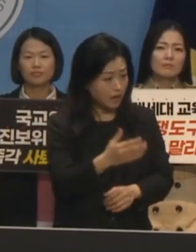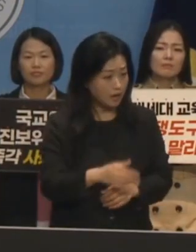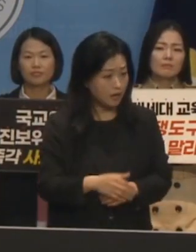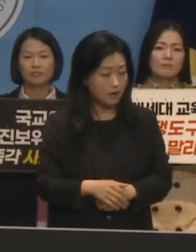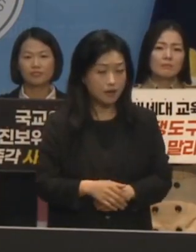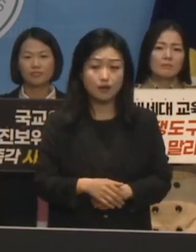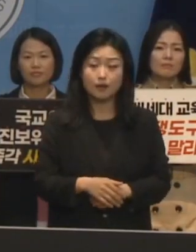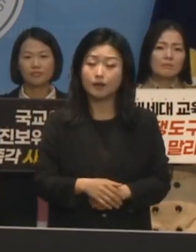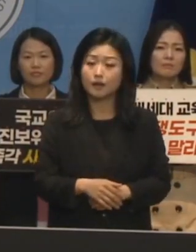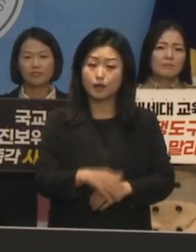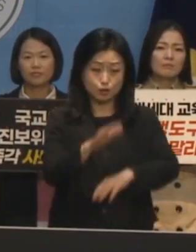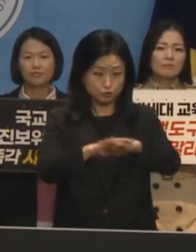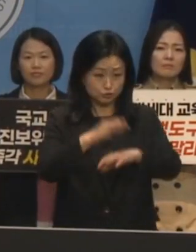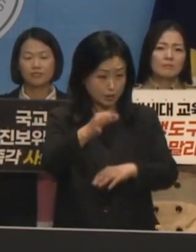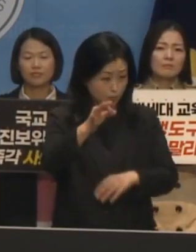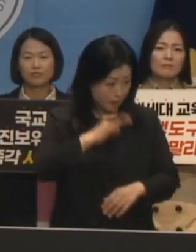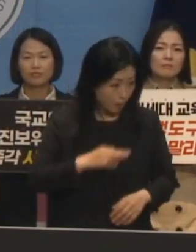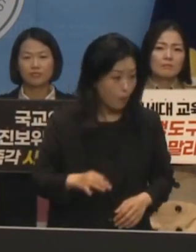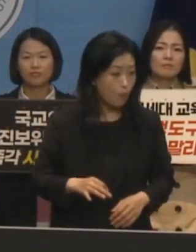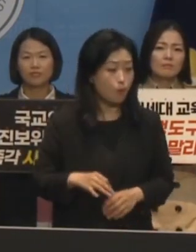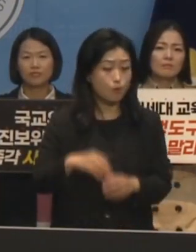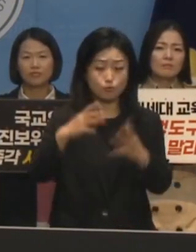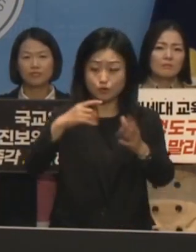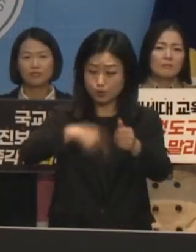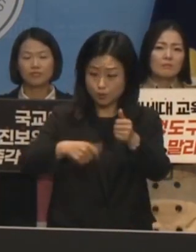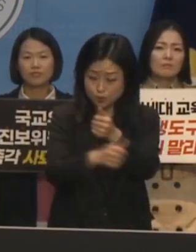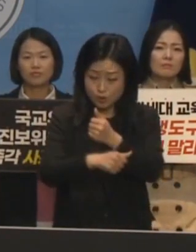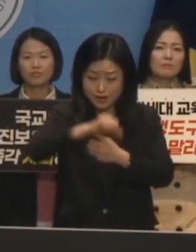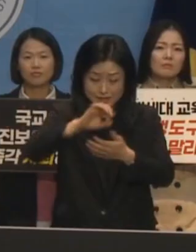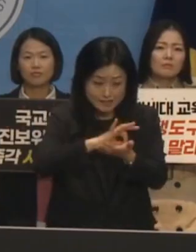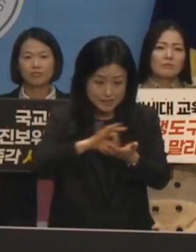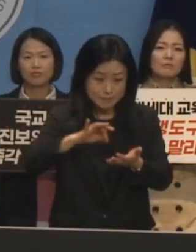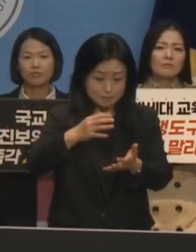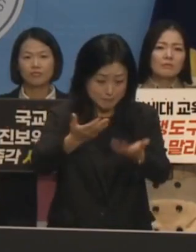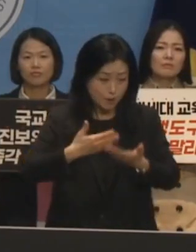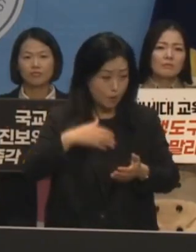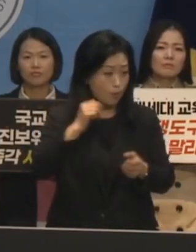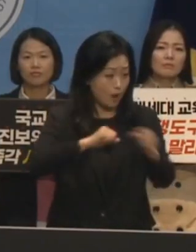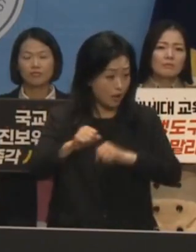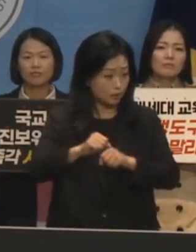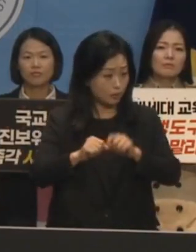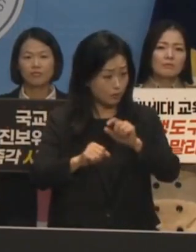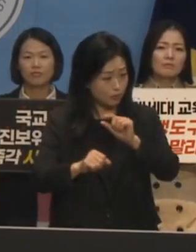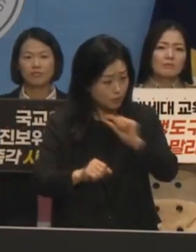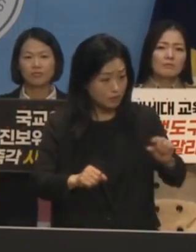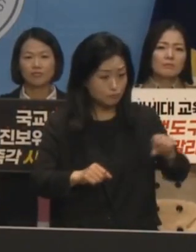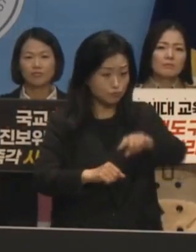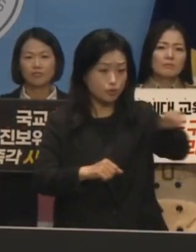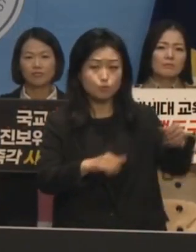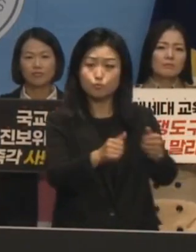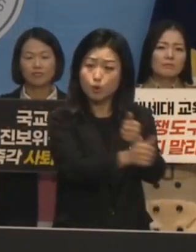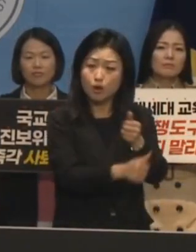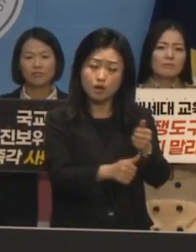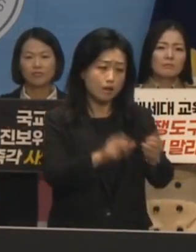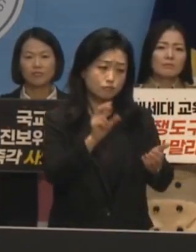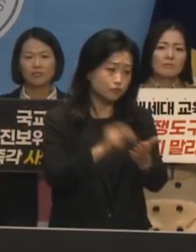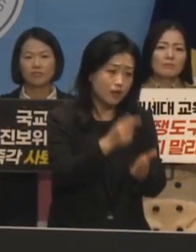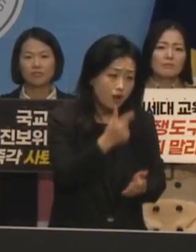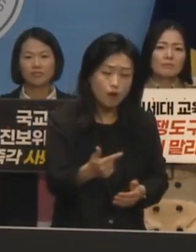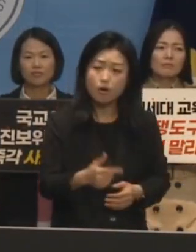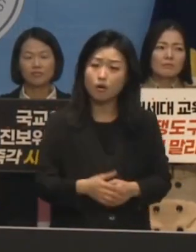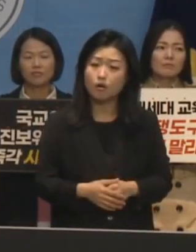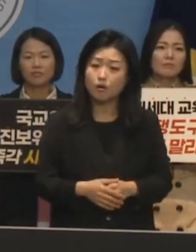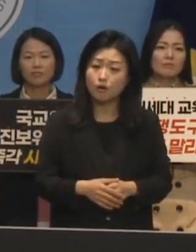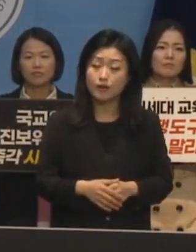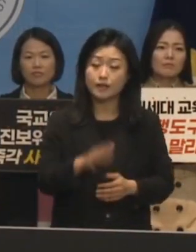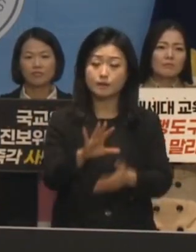회의 수당을 받으며 국교위에서 활동하고 있다는 것이 우리는 매우 분노한다. 국교위를